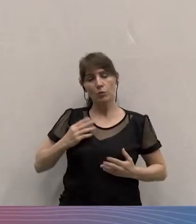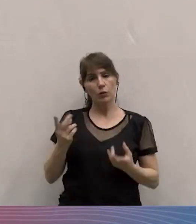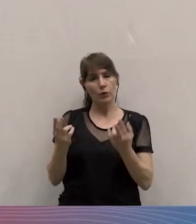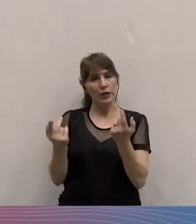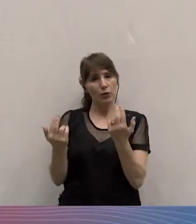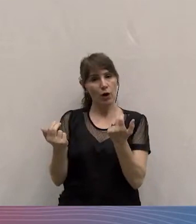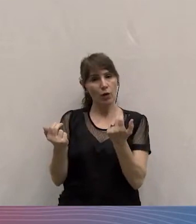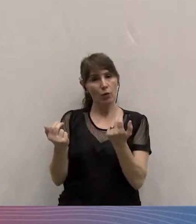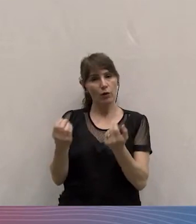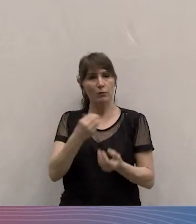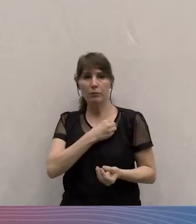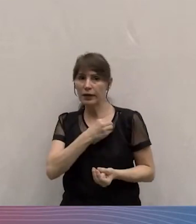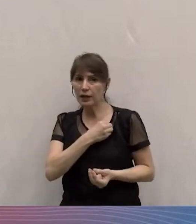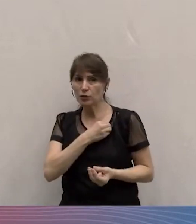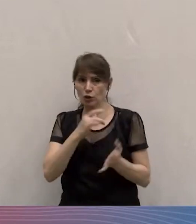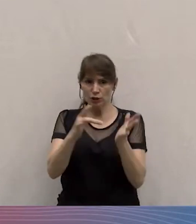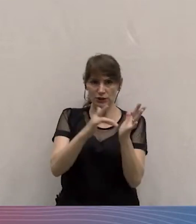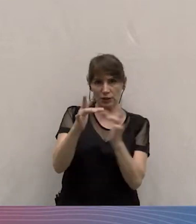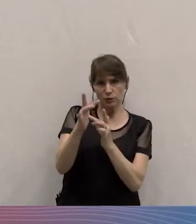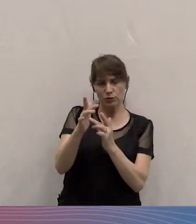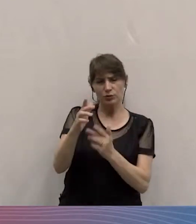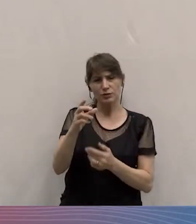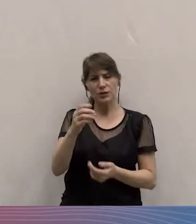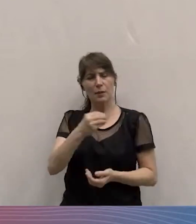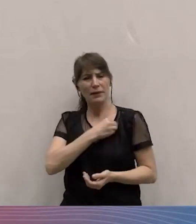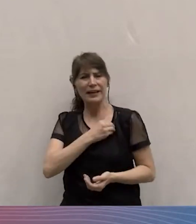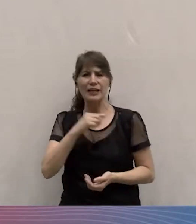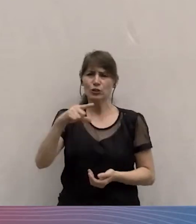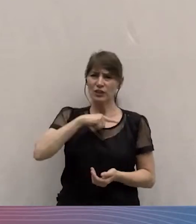caído, então ele tem pecado.